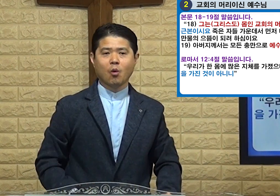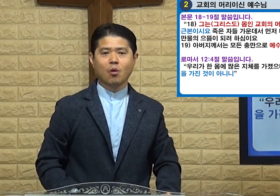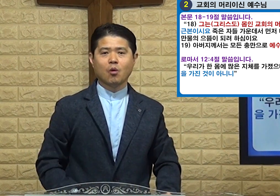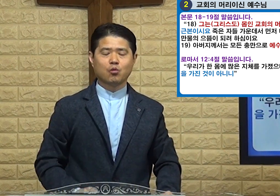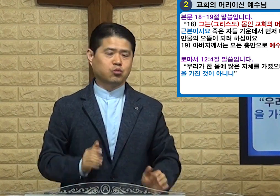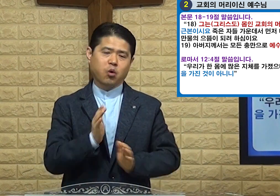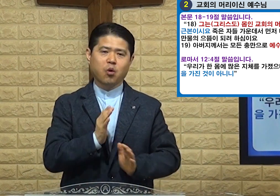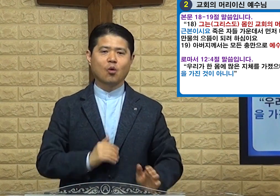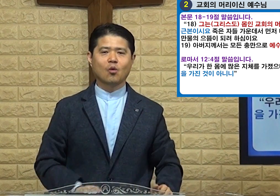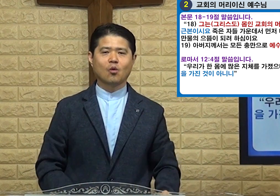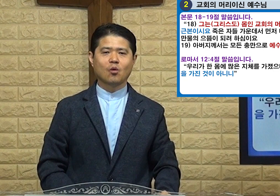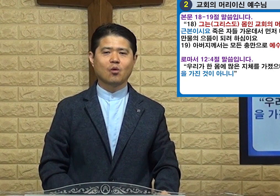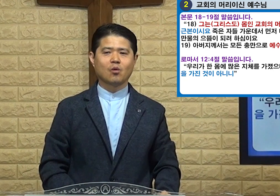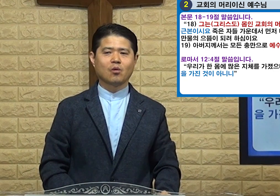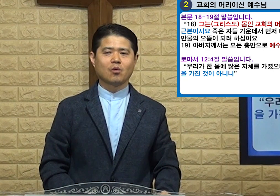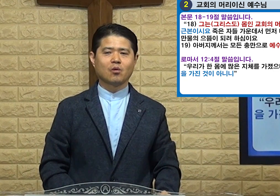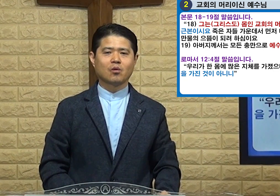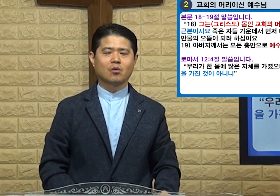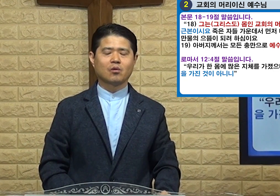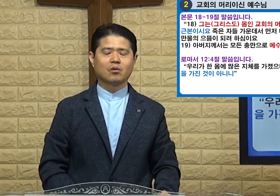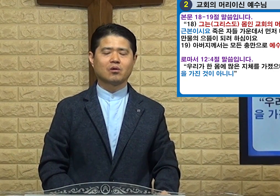그 강한 힘이 있기 때문입니다.